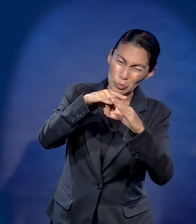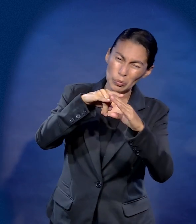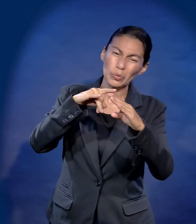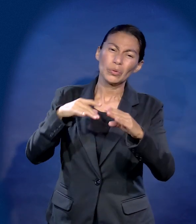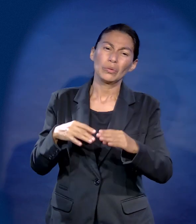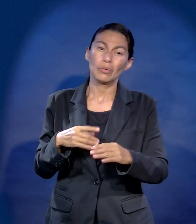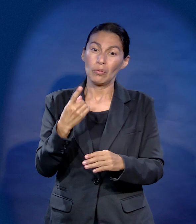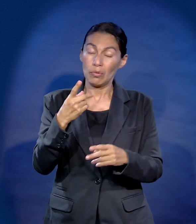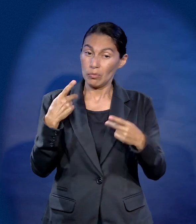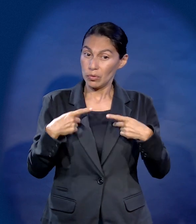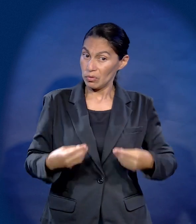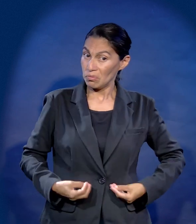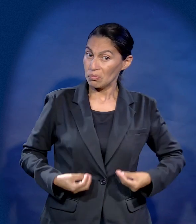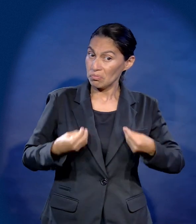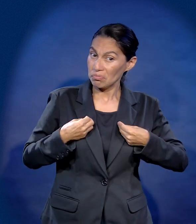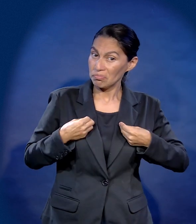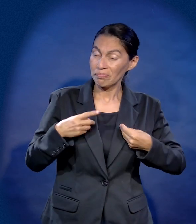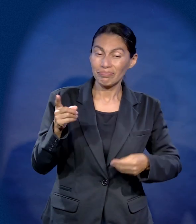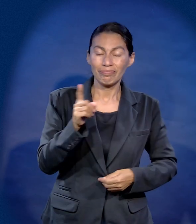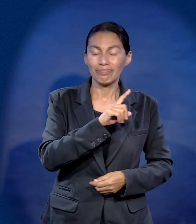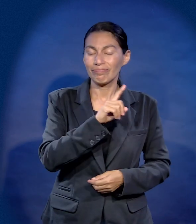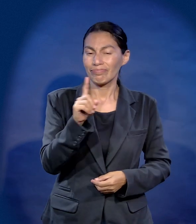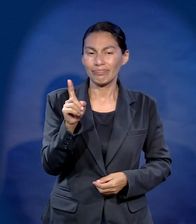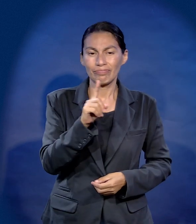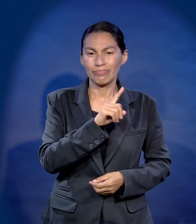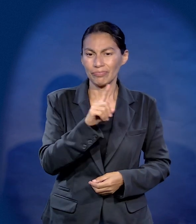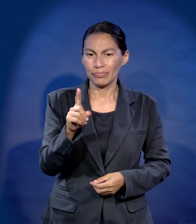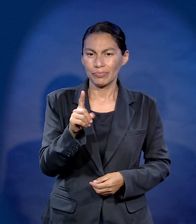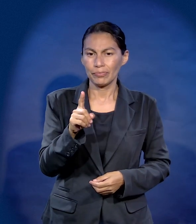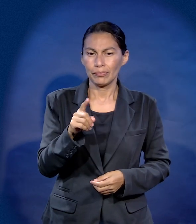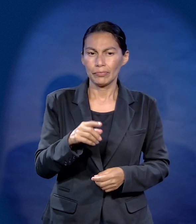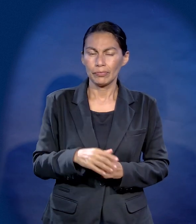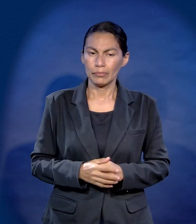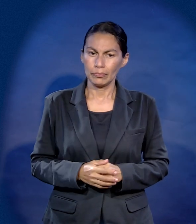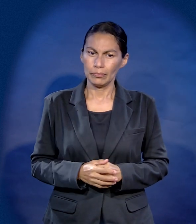esas montañas. Ni un solo sobreviviente.